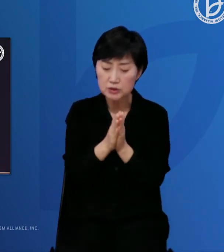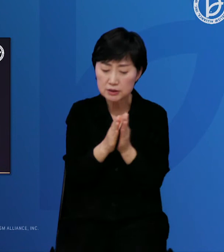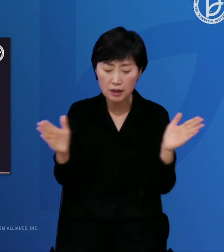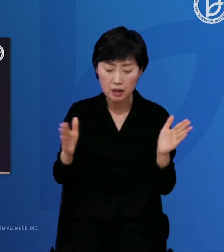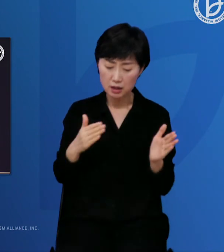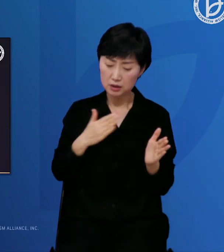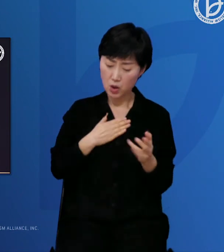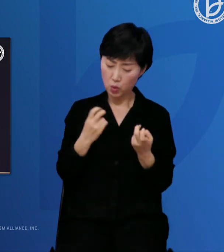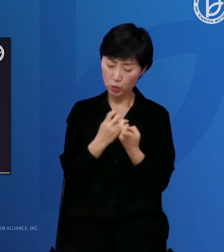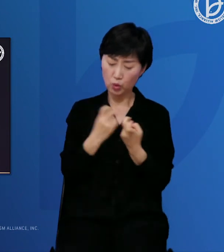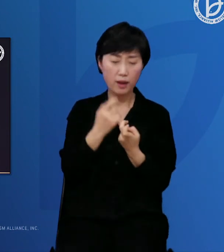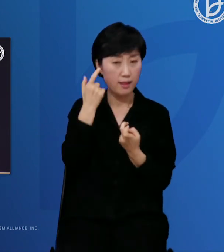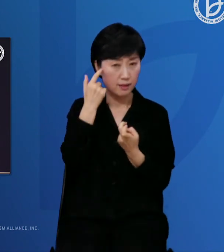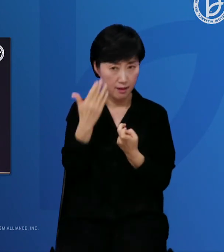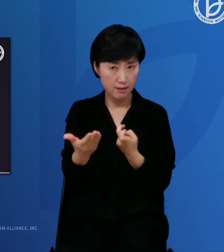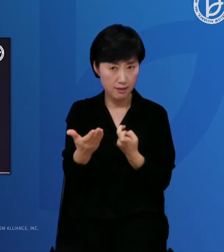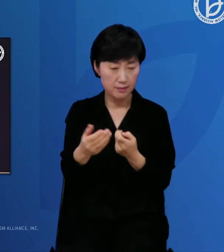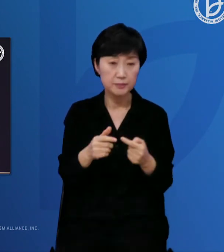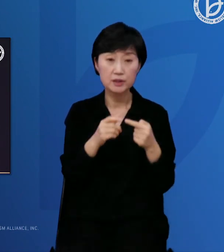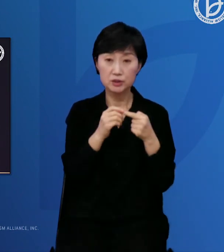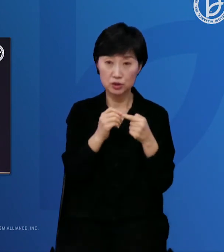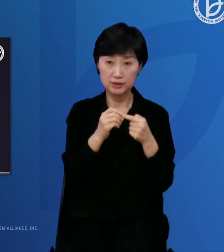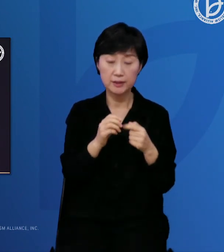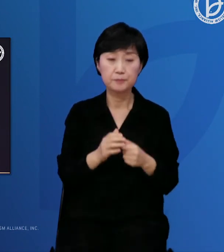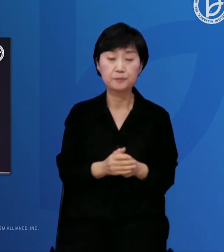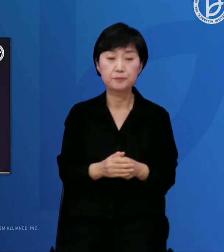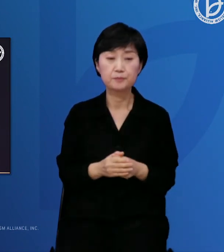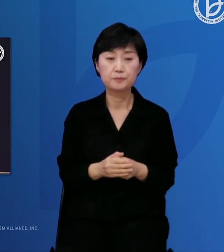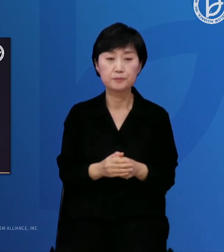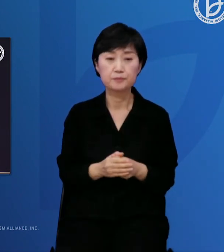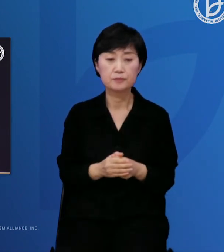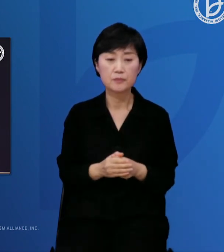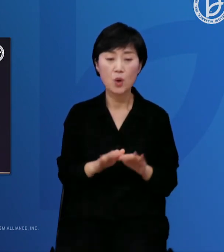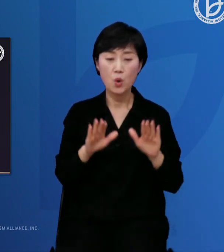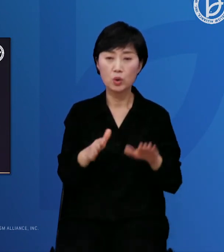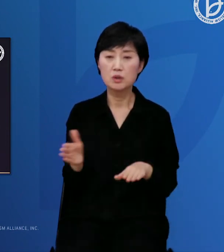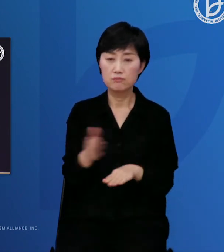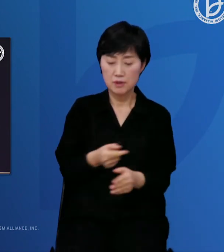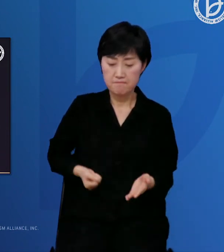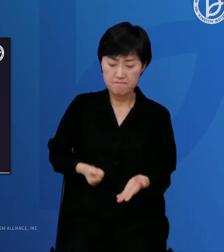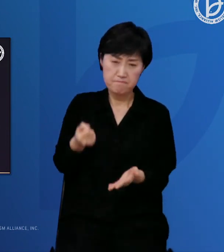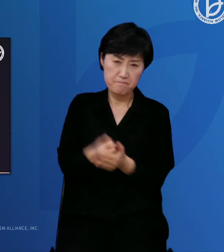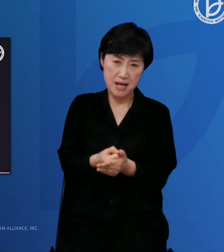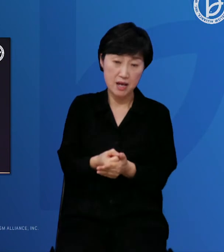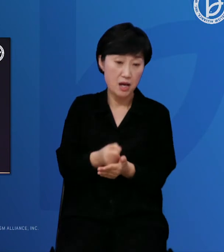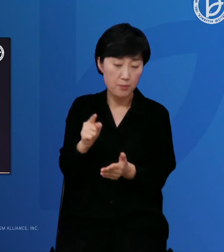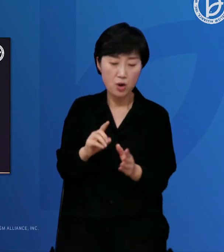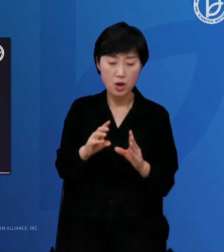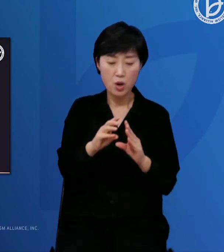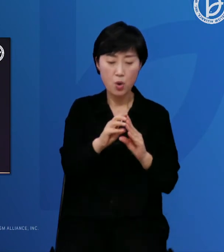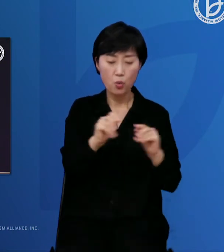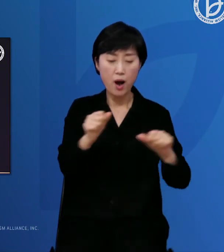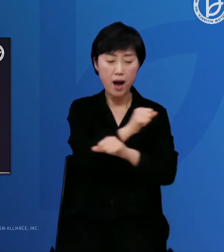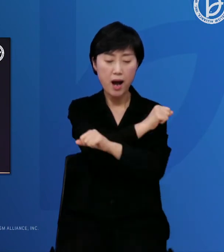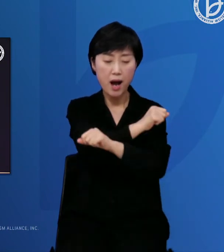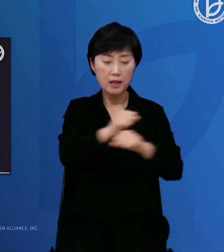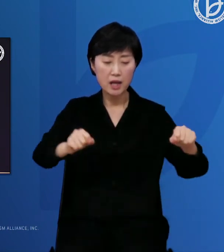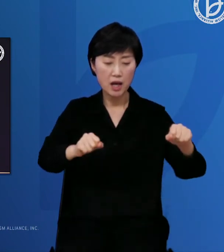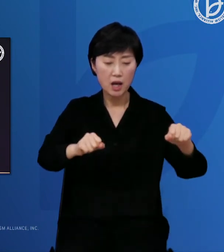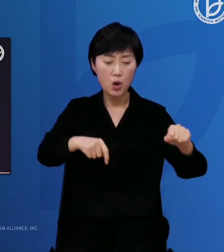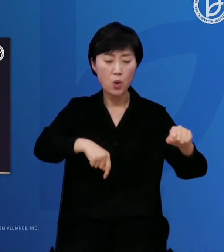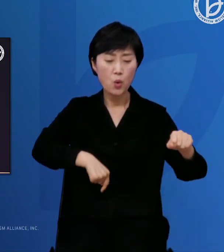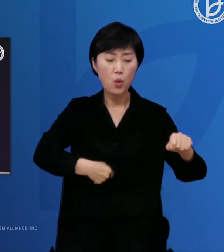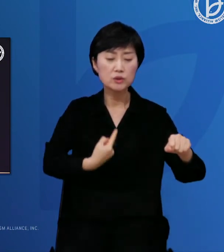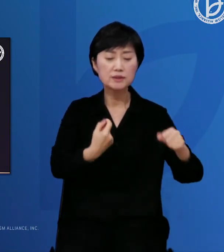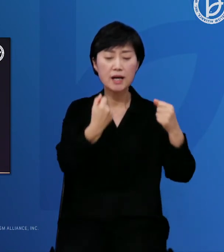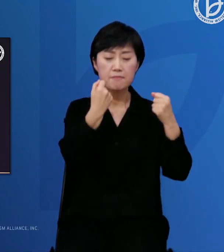out? 광야의 결단의 시간을 가져라. You must have that time to make that resolution in the